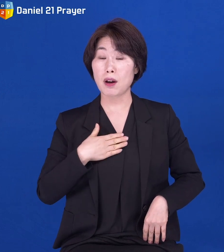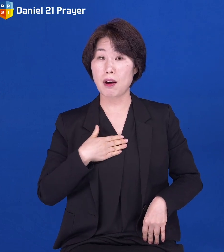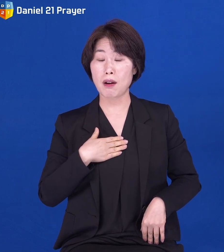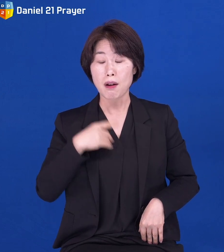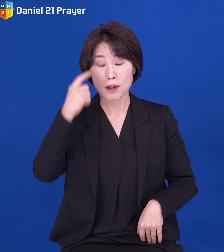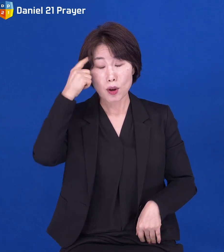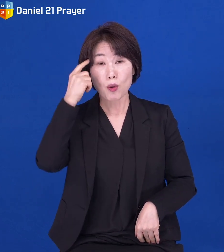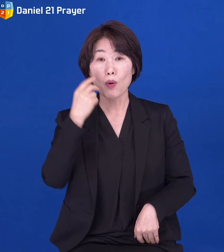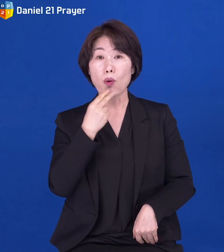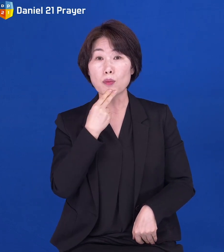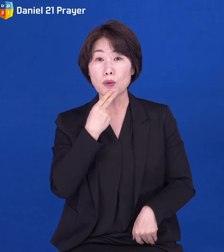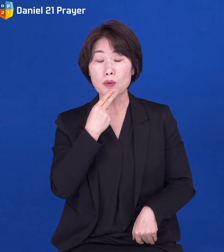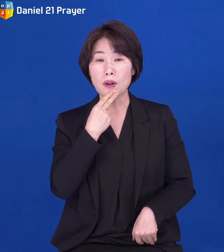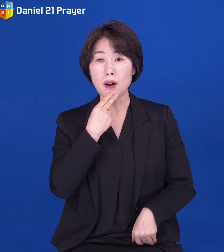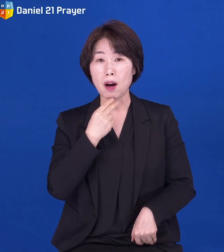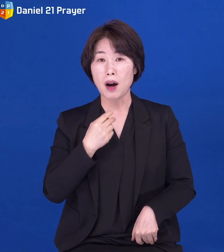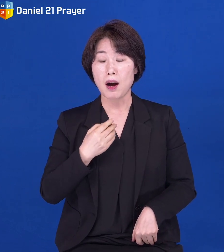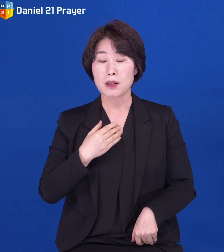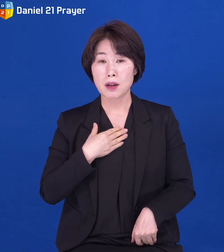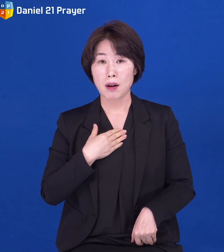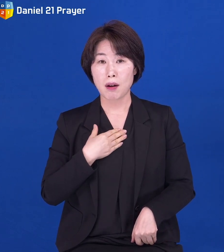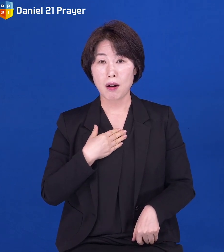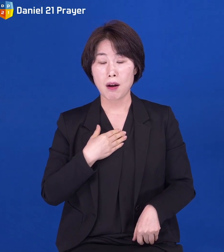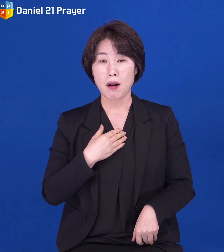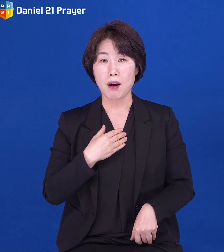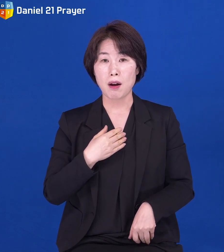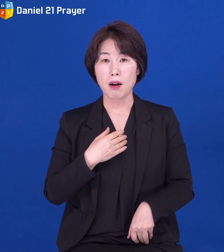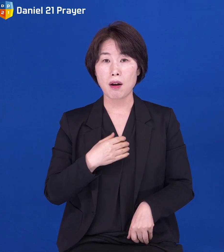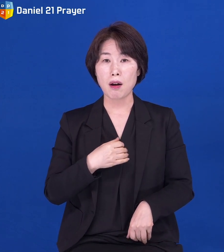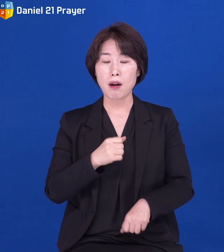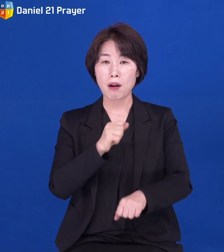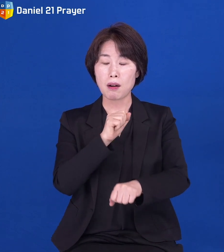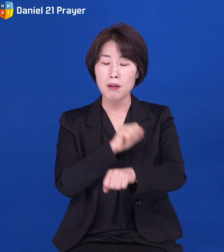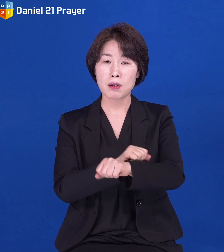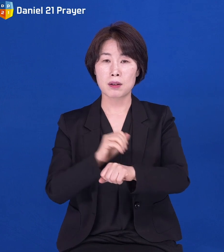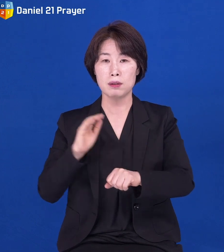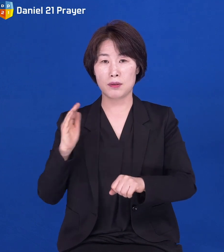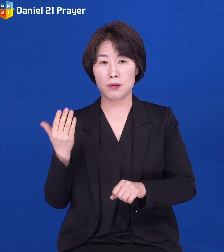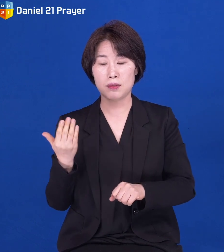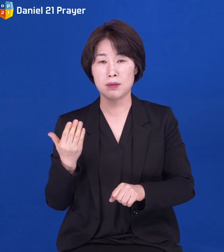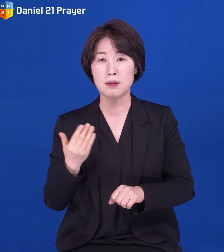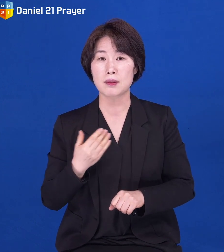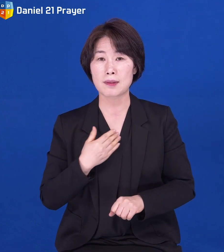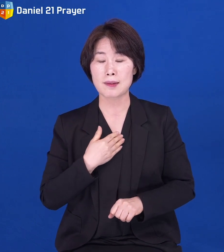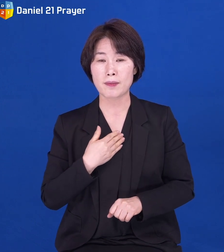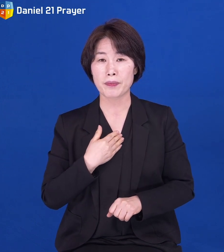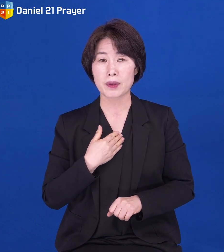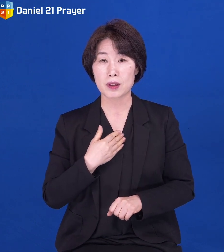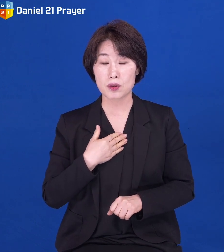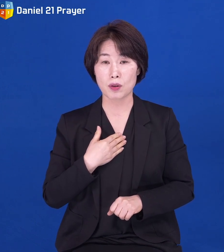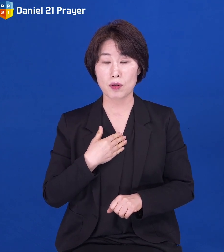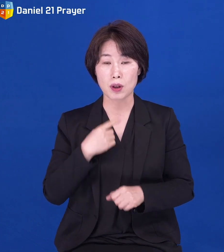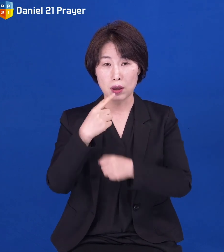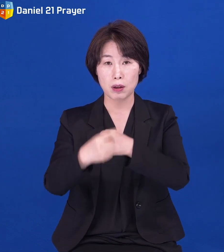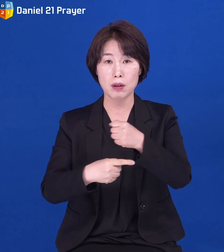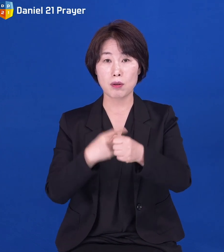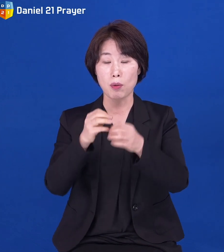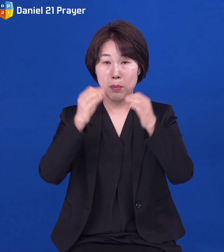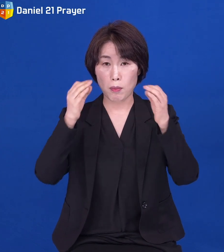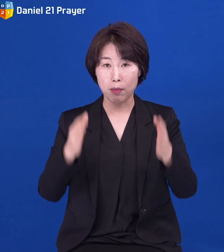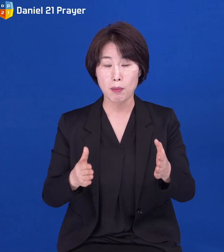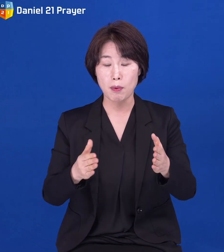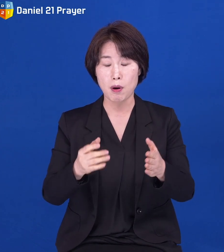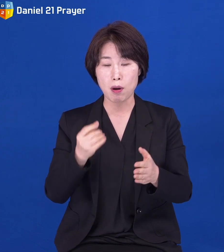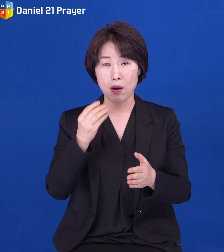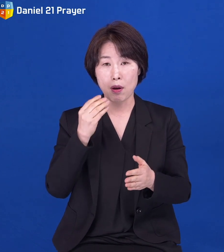이렇게 반응이 좋은 거예요. 저는 그게 무슨 직업인지도 모르고 갔는데, 그래서 갑자기 막 1년 만에 돈을 좀 많이 벌게